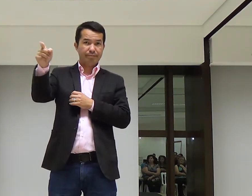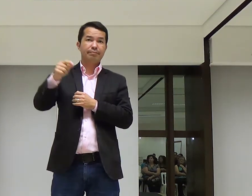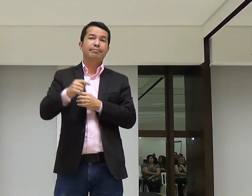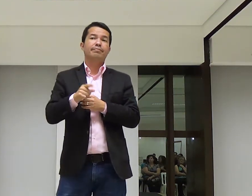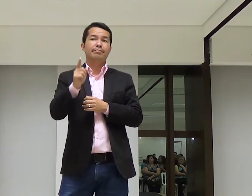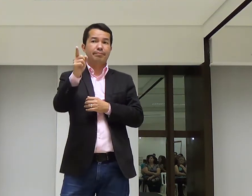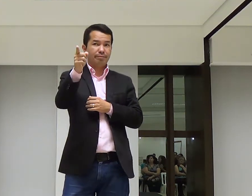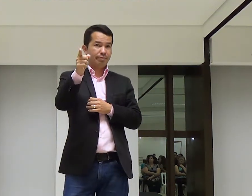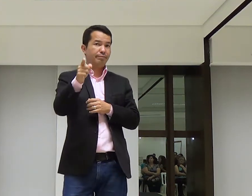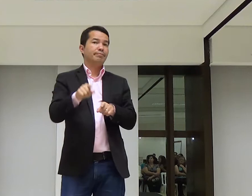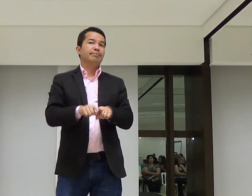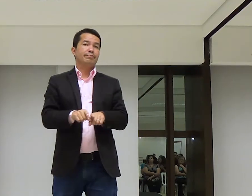ok.